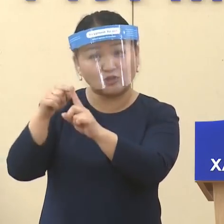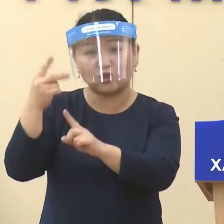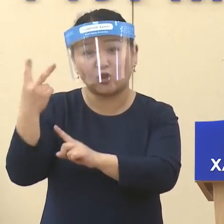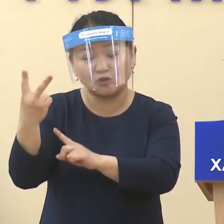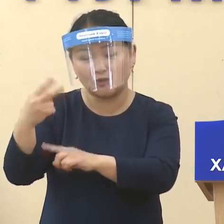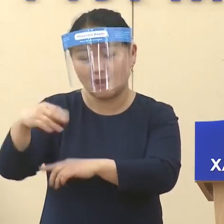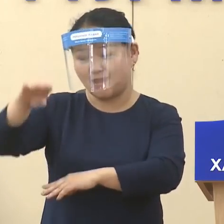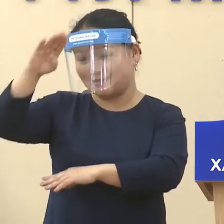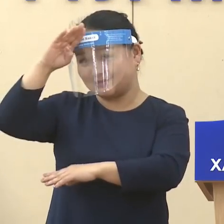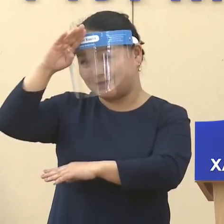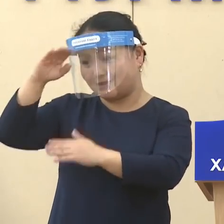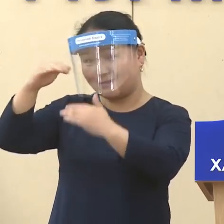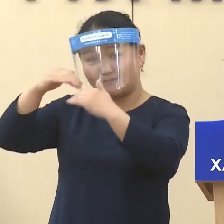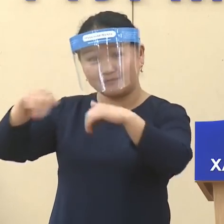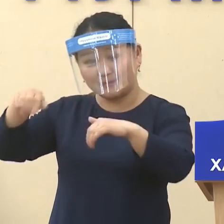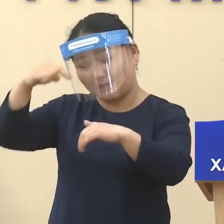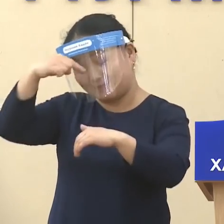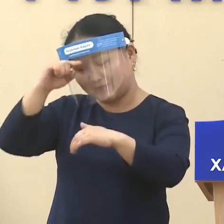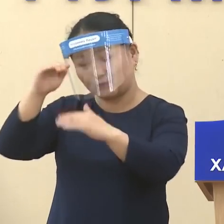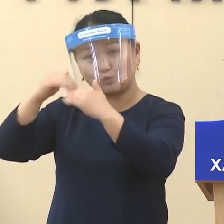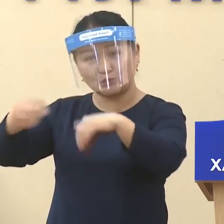төв эмнэлэгт тусгаарлагдсан